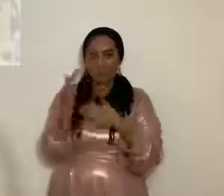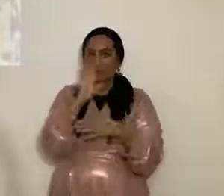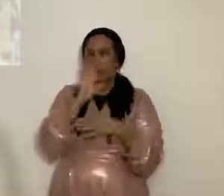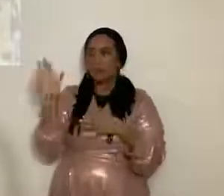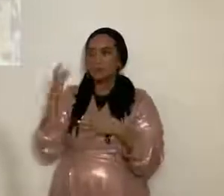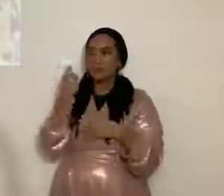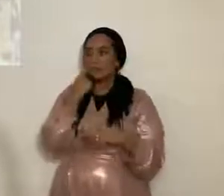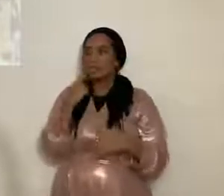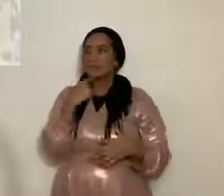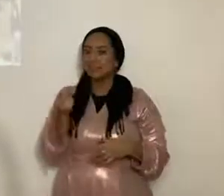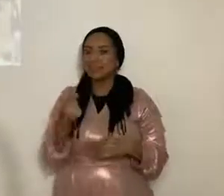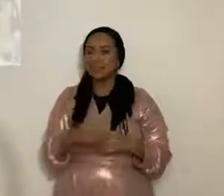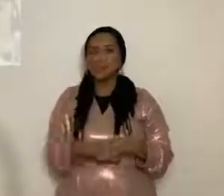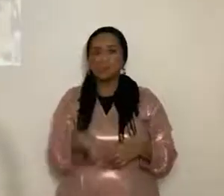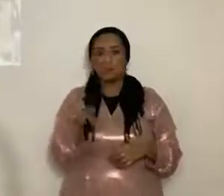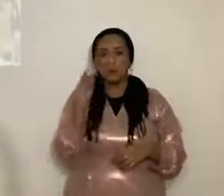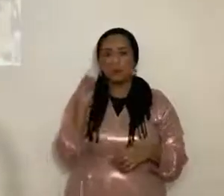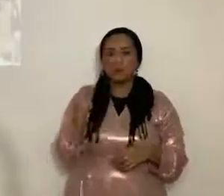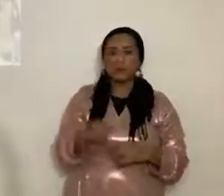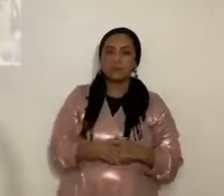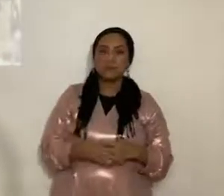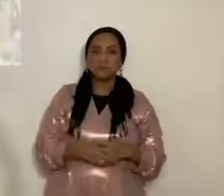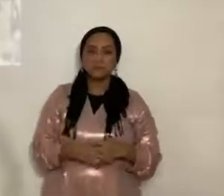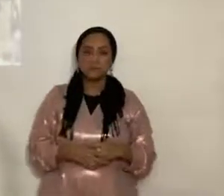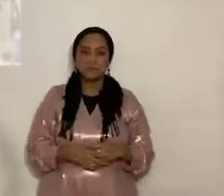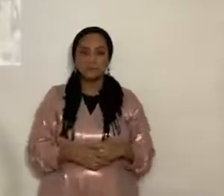todo lo que has dicho. Tremendo.